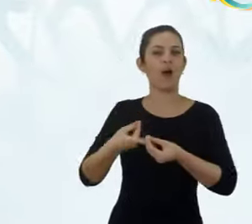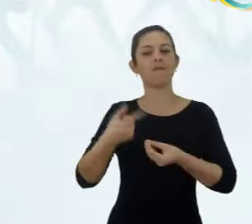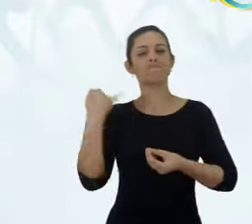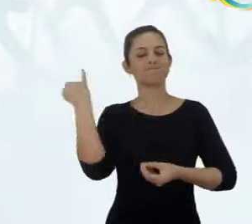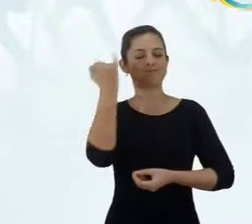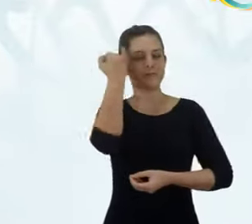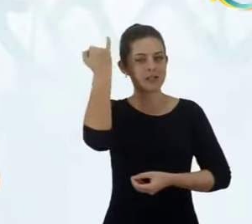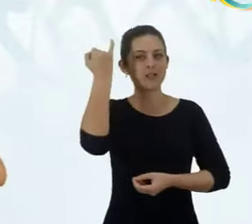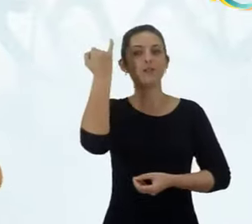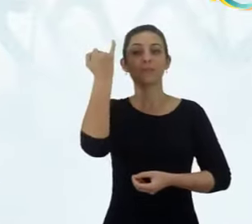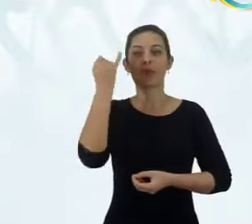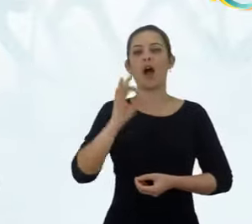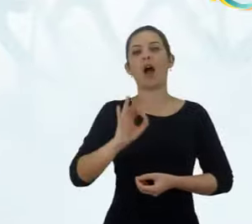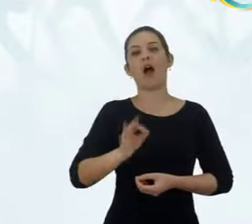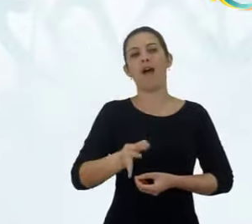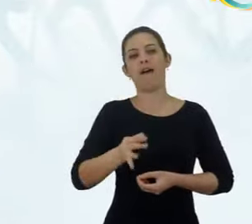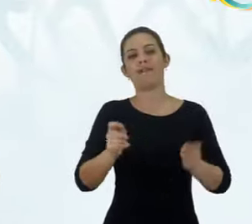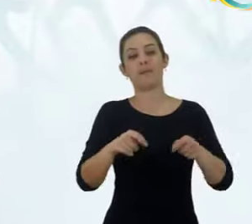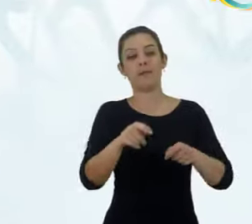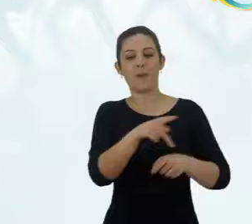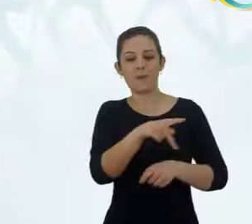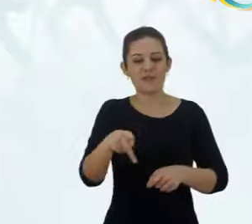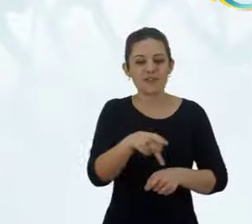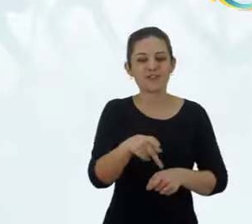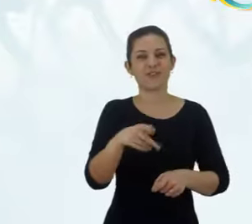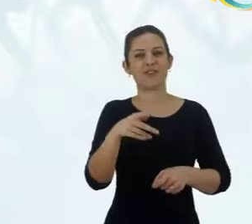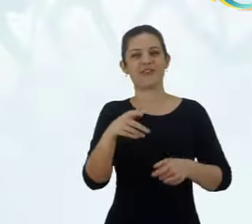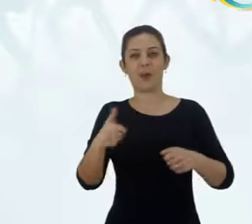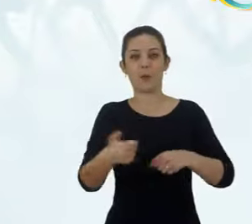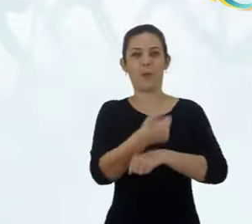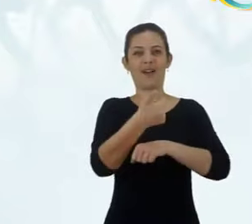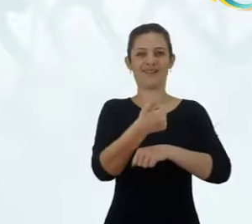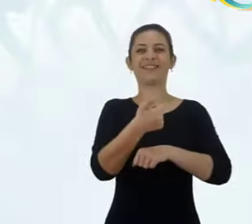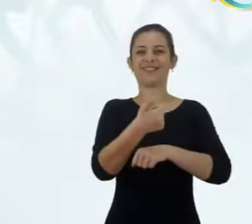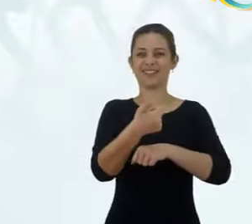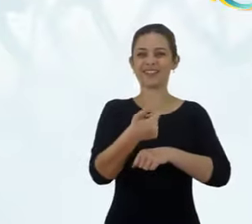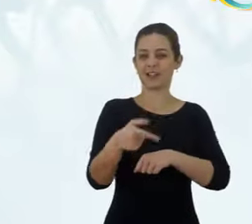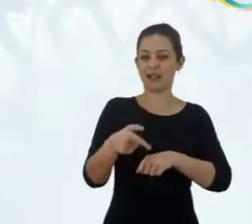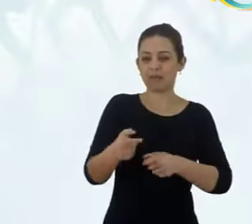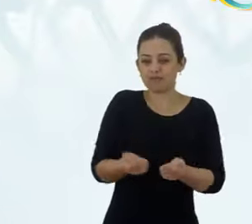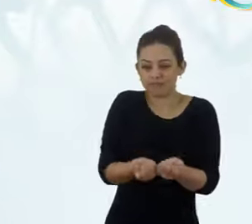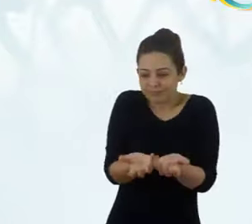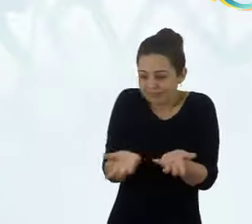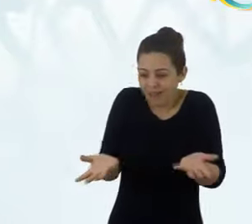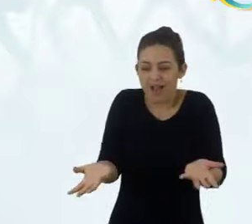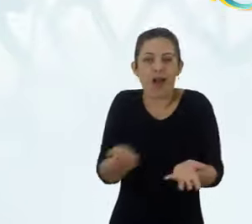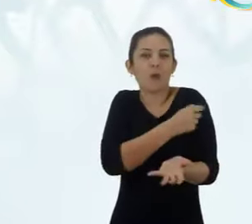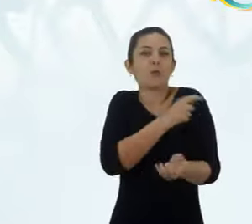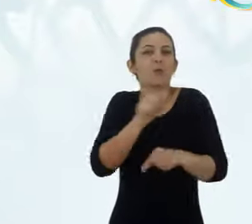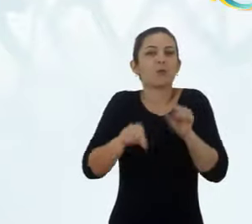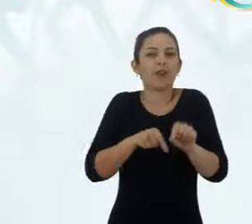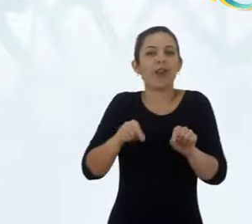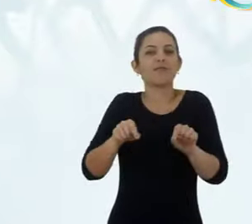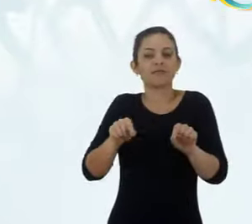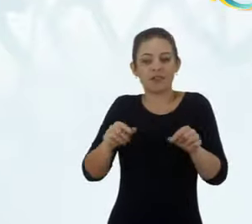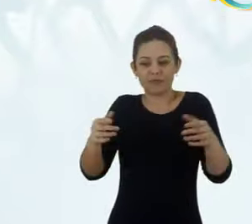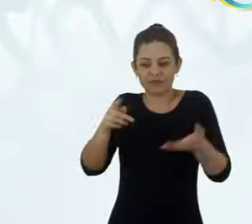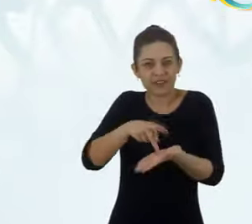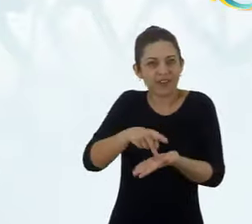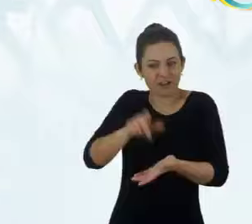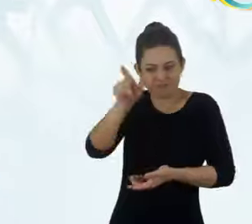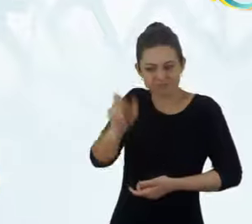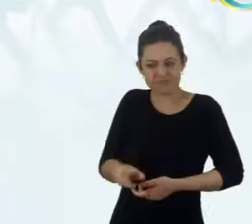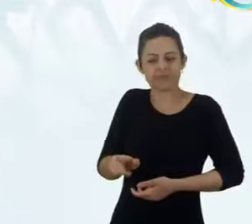algo essencial. E aí sim, você vai ter um professor com mais qualidade, o que vai poder proporcionar para esse aluno um cidadão